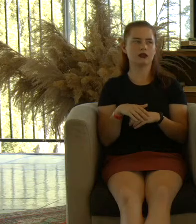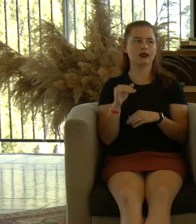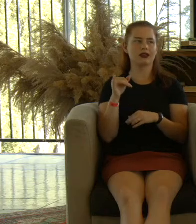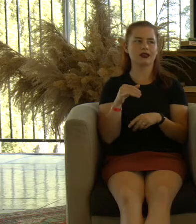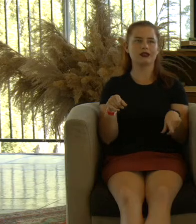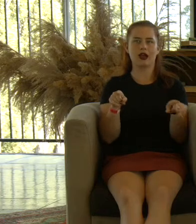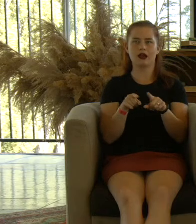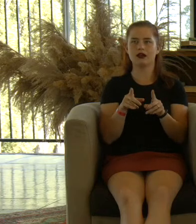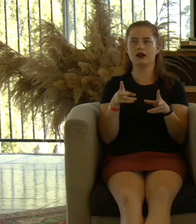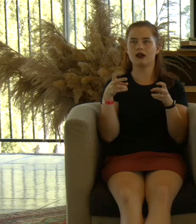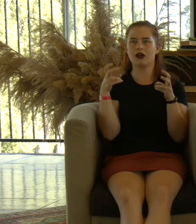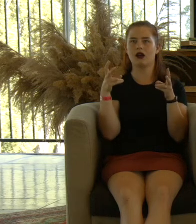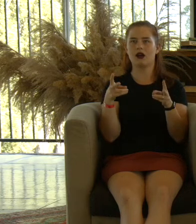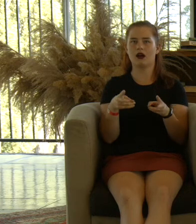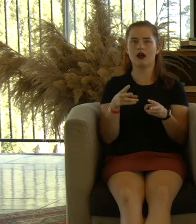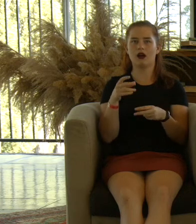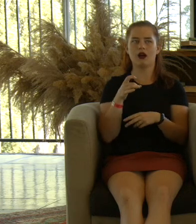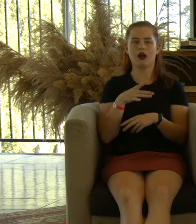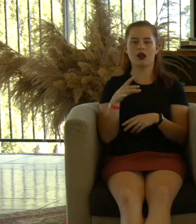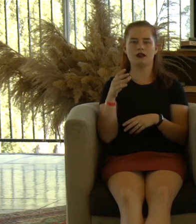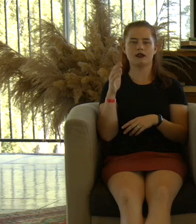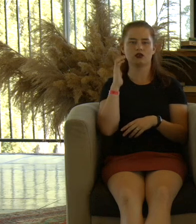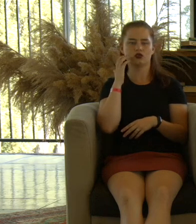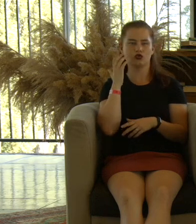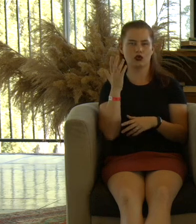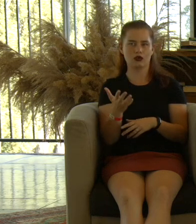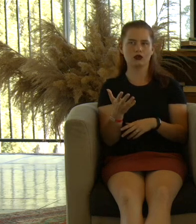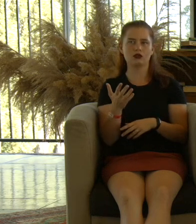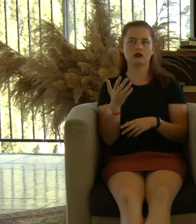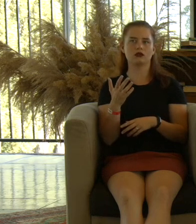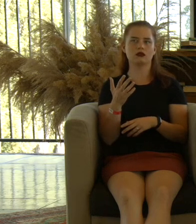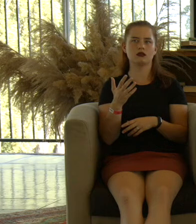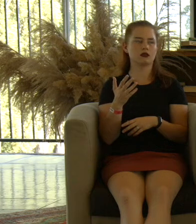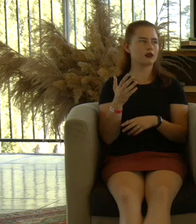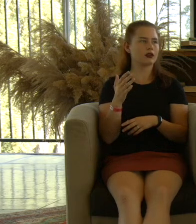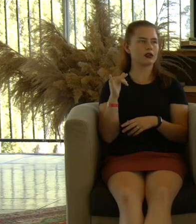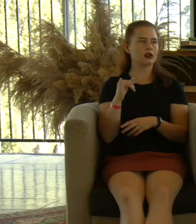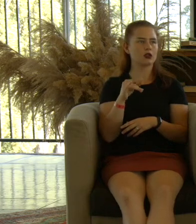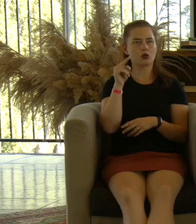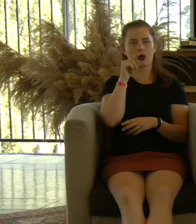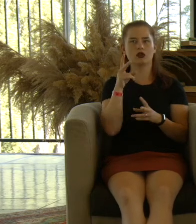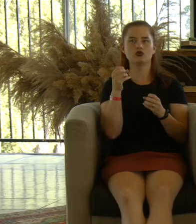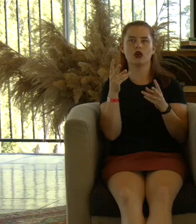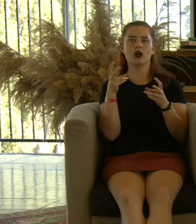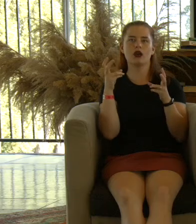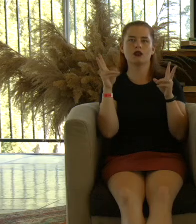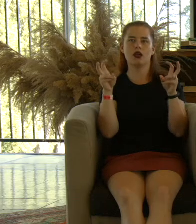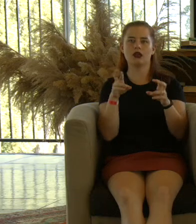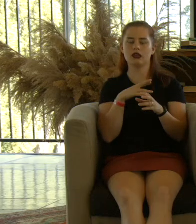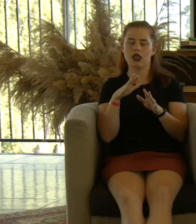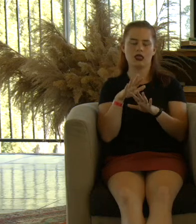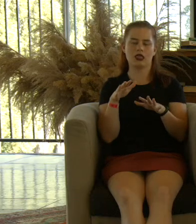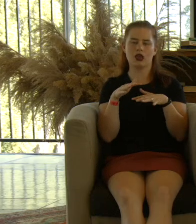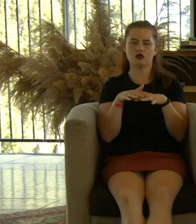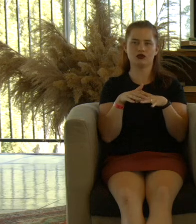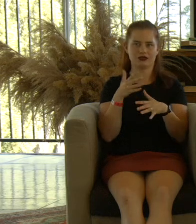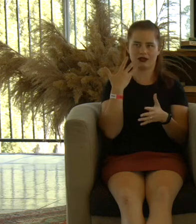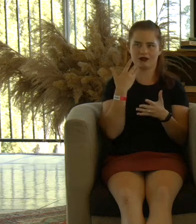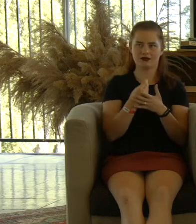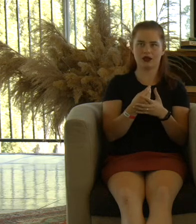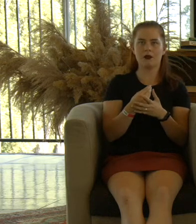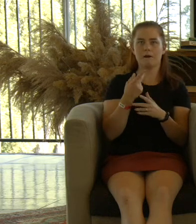такие как Одесский черный, кажется, Сухолыманский он называется еще как-то. Я их не считаю автохтонами,